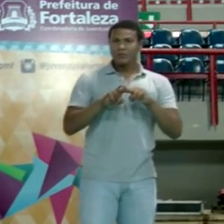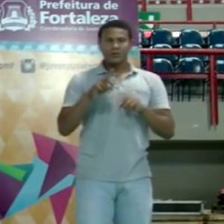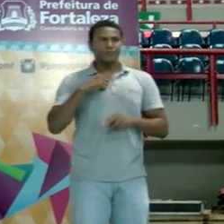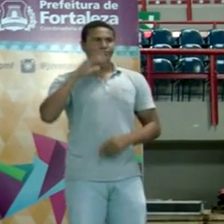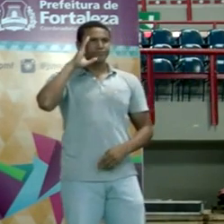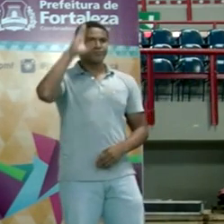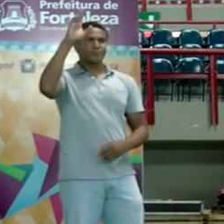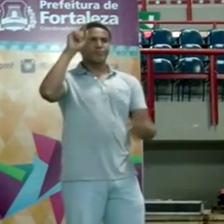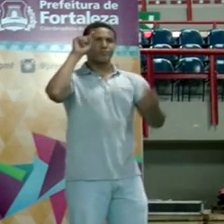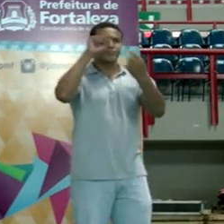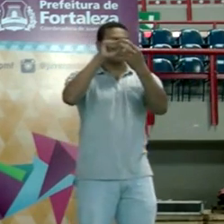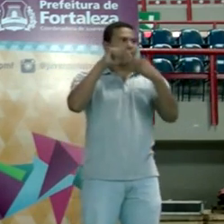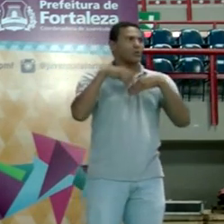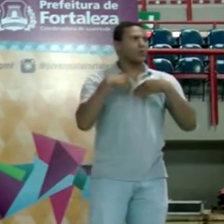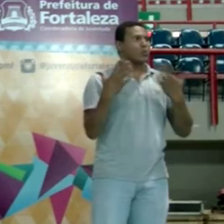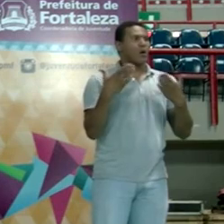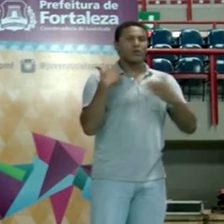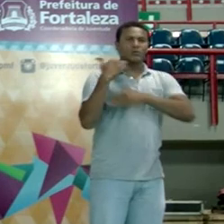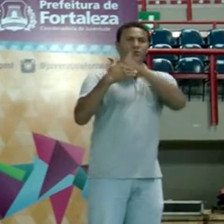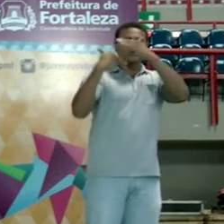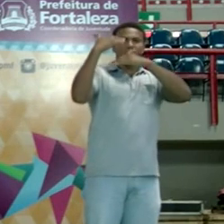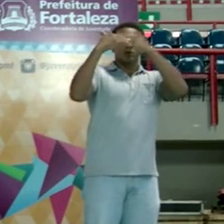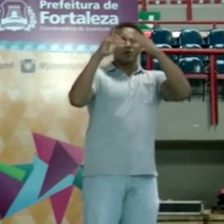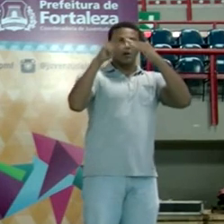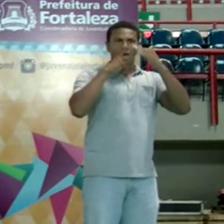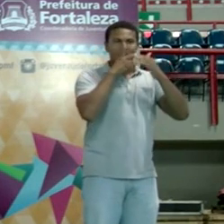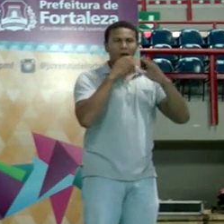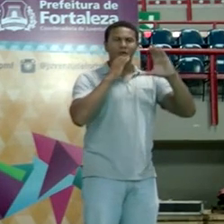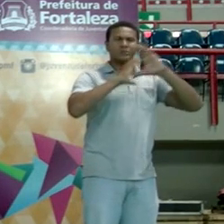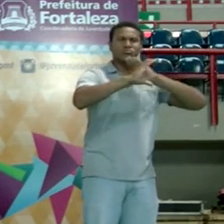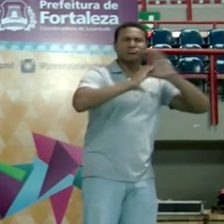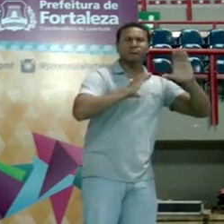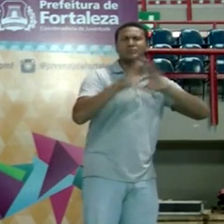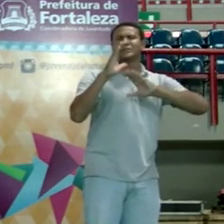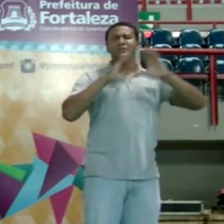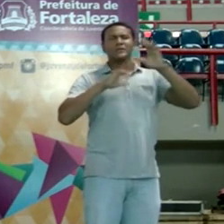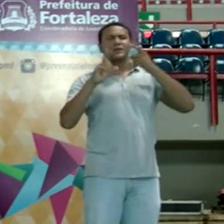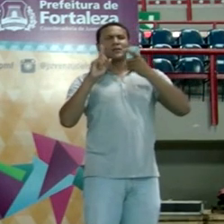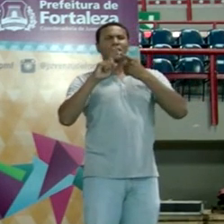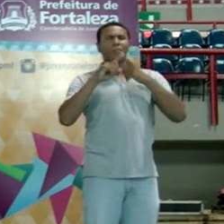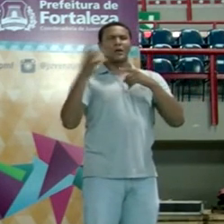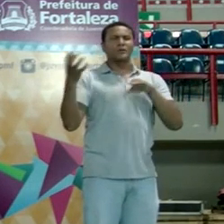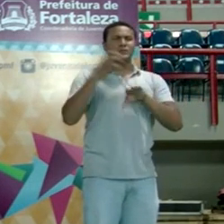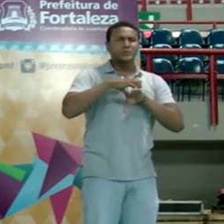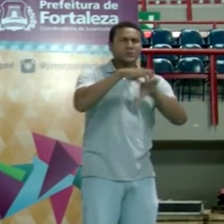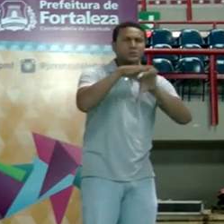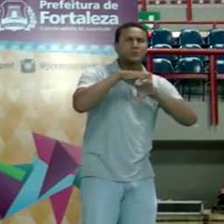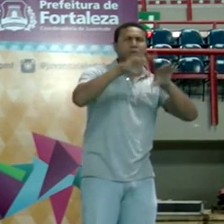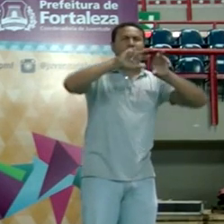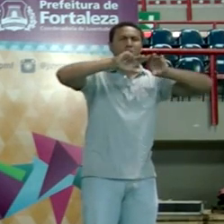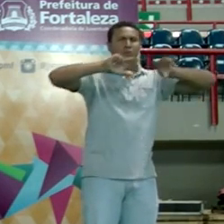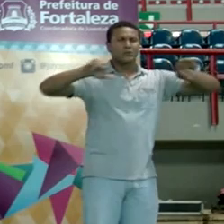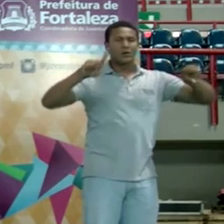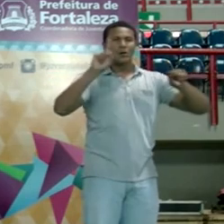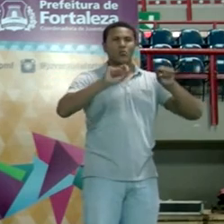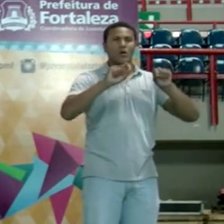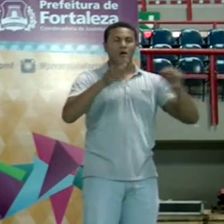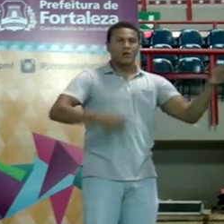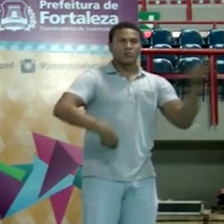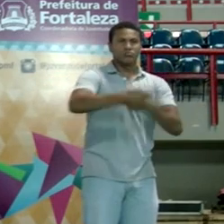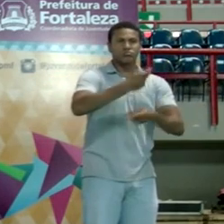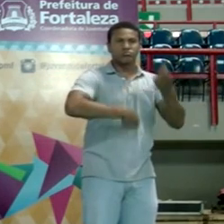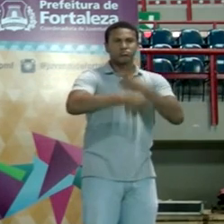principal objetivo desse avanço dos meios de comunicação, dos transportes, era aumentar a